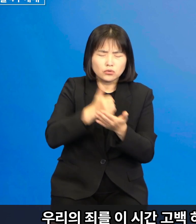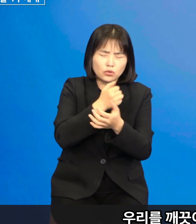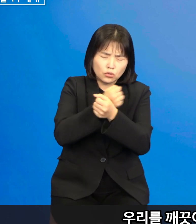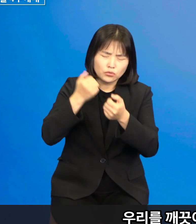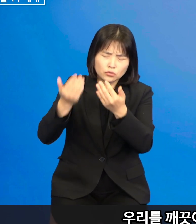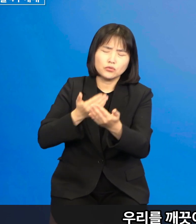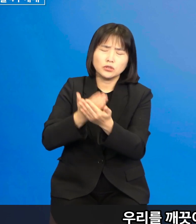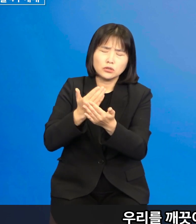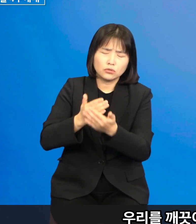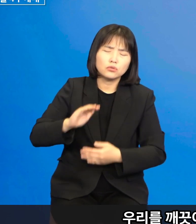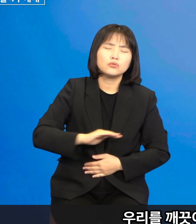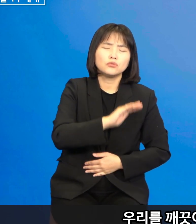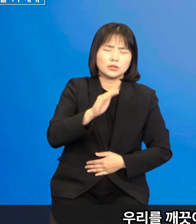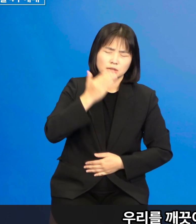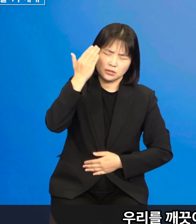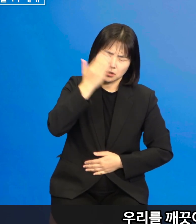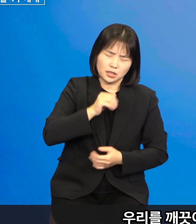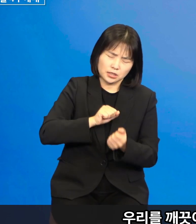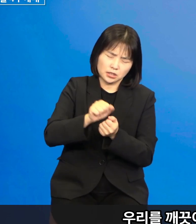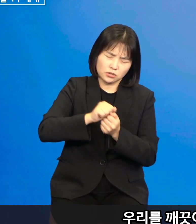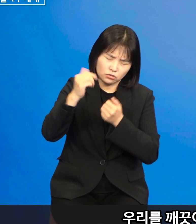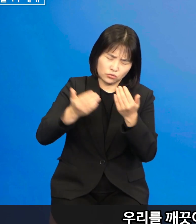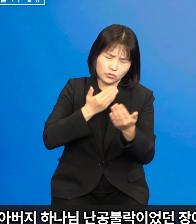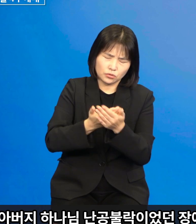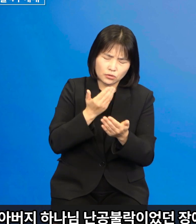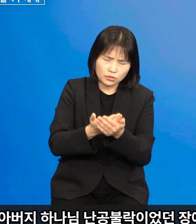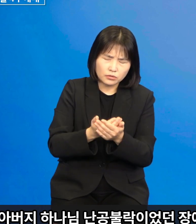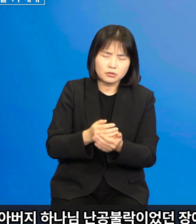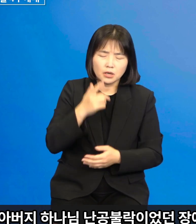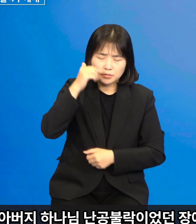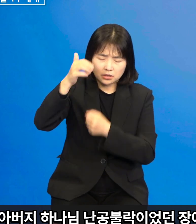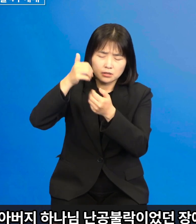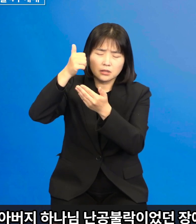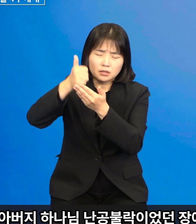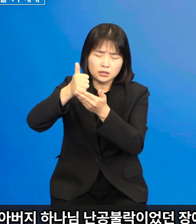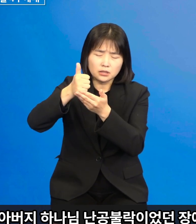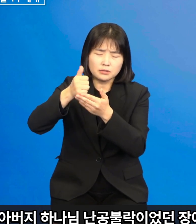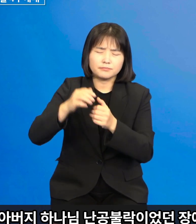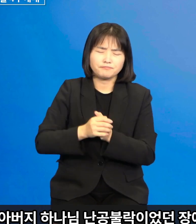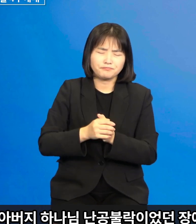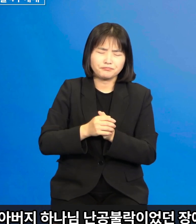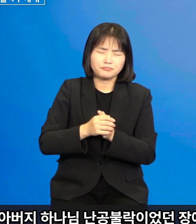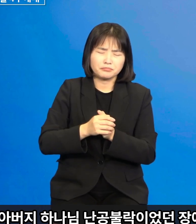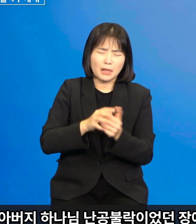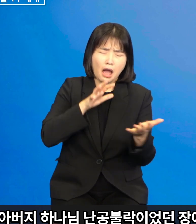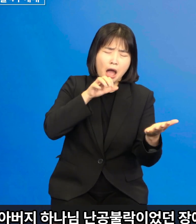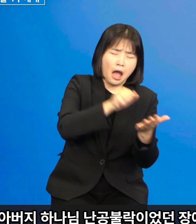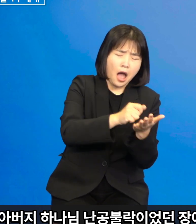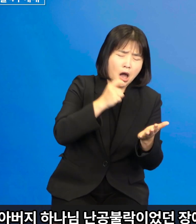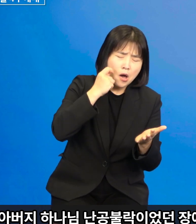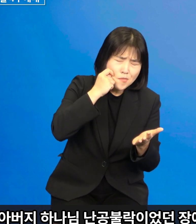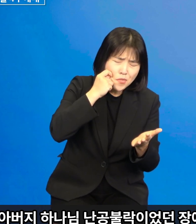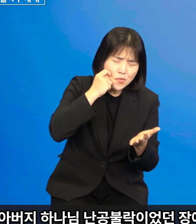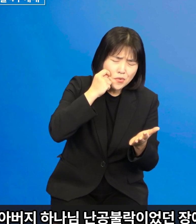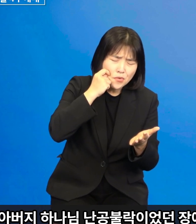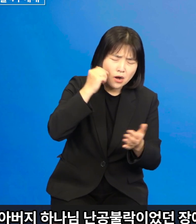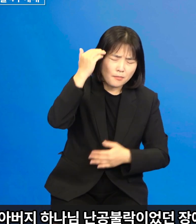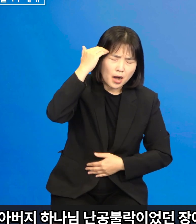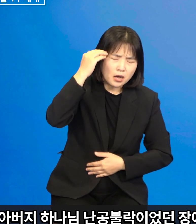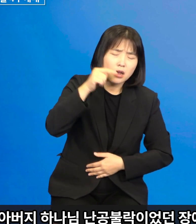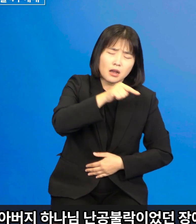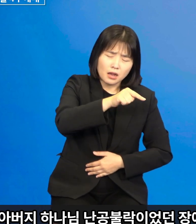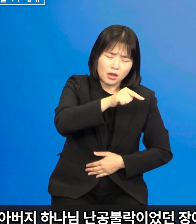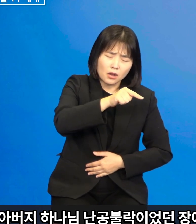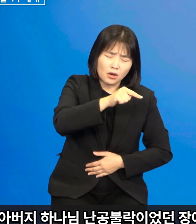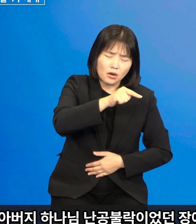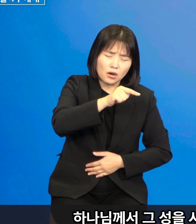용서해 주시고 우리를 깨끗이 씻어 주시옵소서. 아버지 하나님, 난공불락이었던 장애물조차도 진정 다윗이